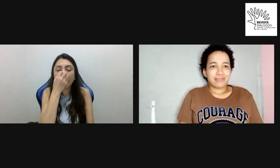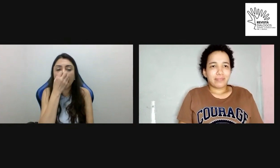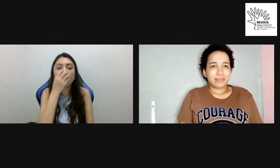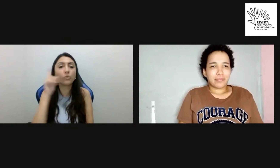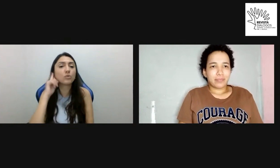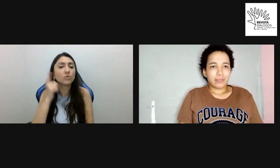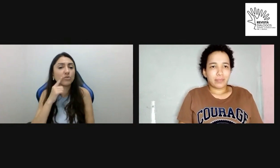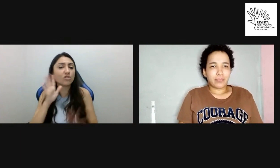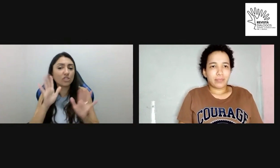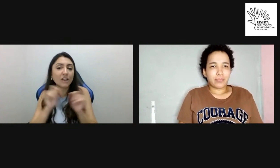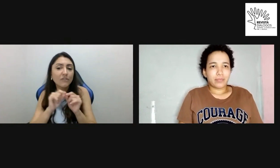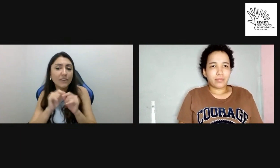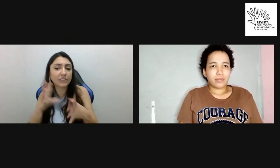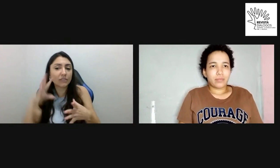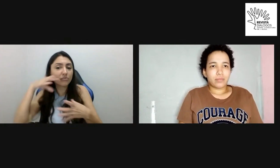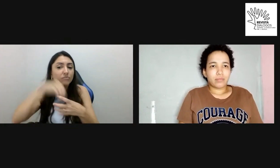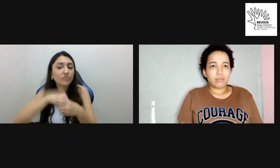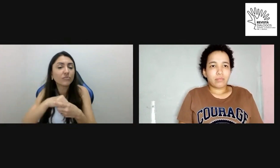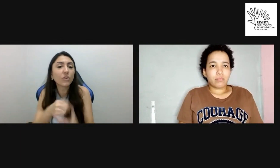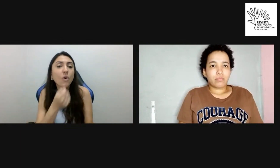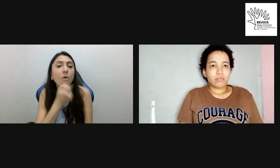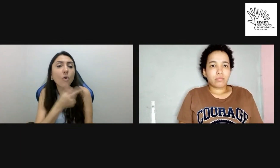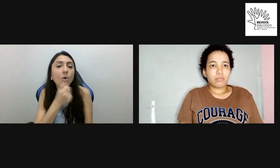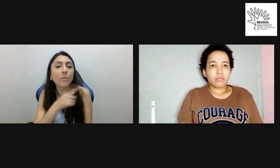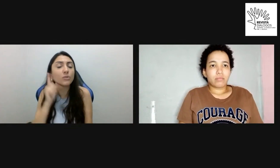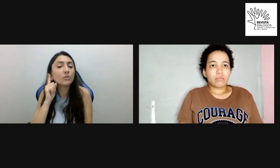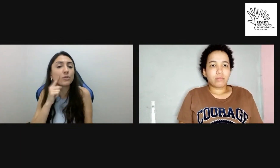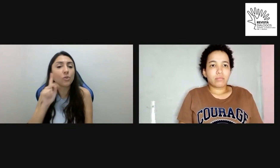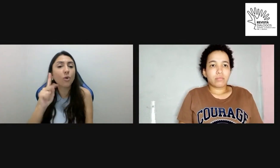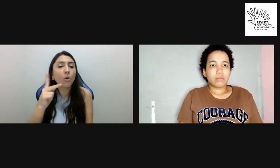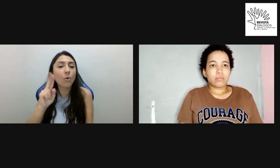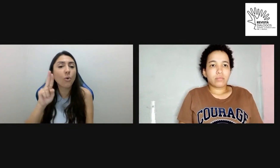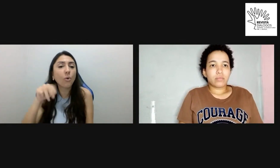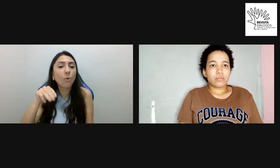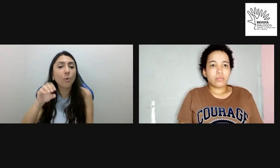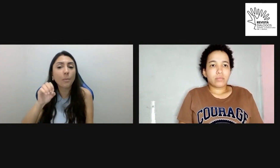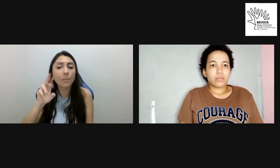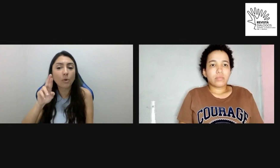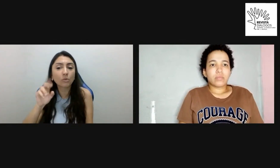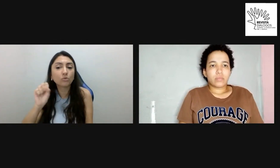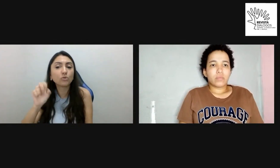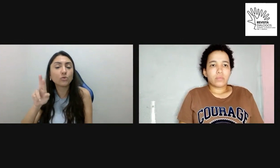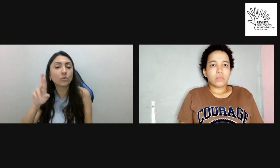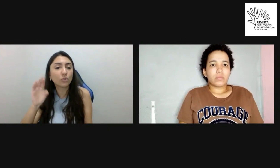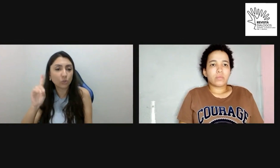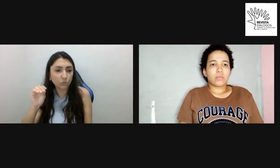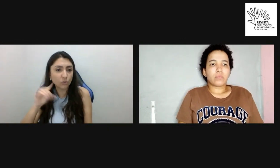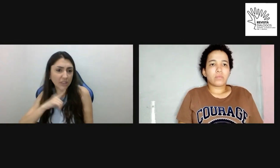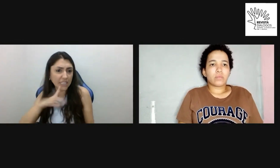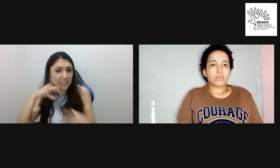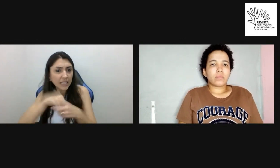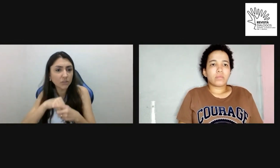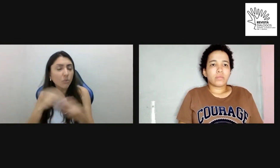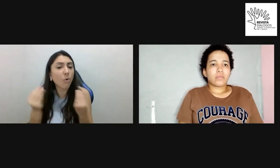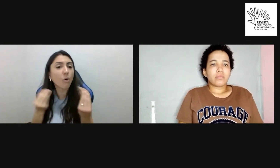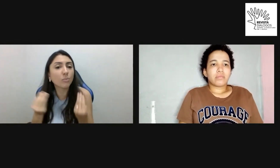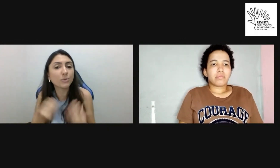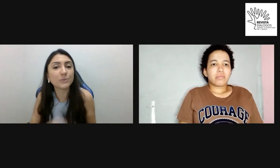O humor surdo faz parte do trabalho dos palhaços surdos? Como isso acontece?